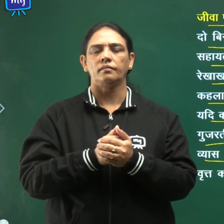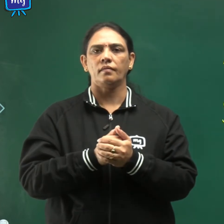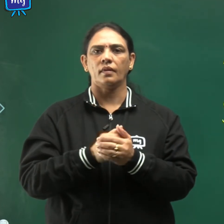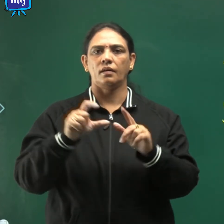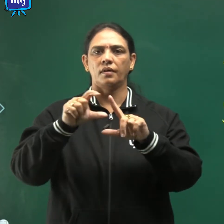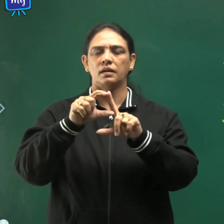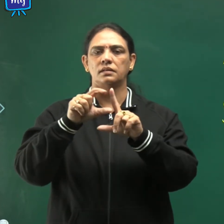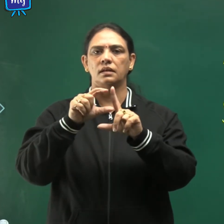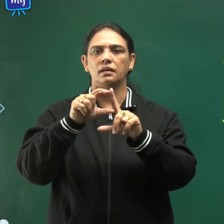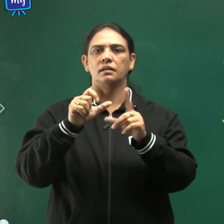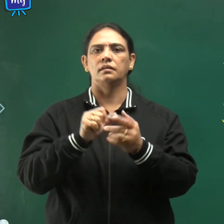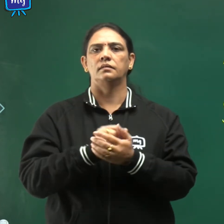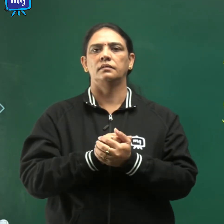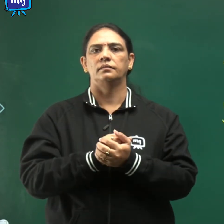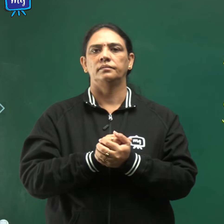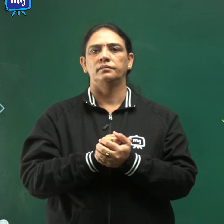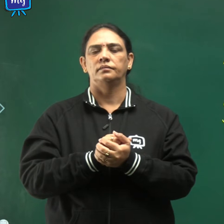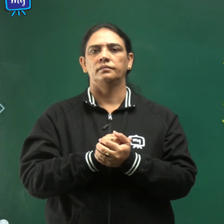व्यास